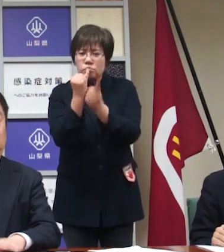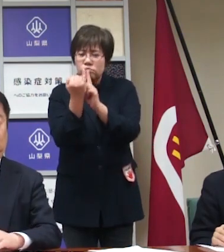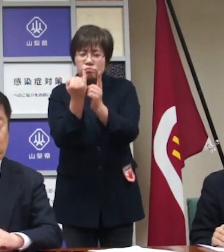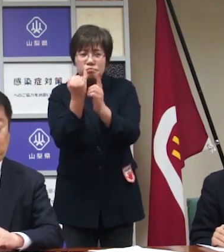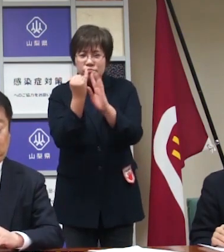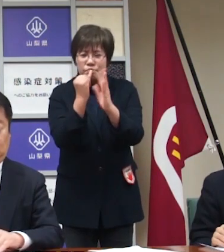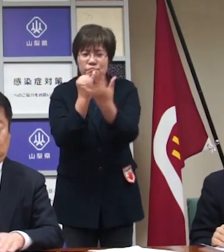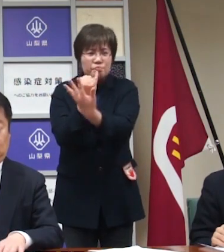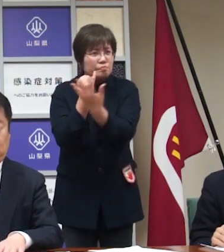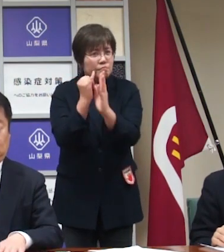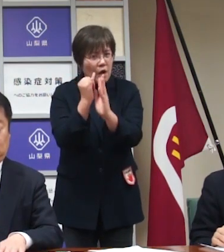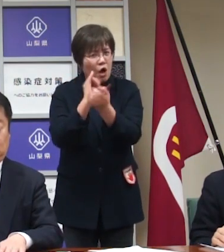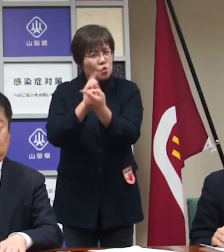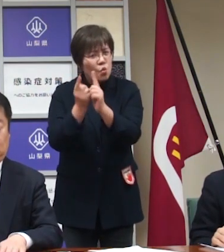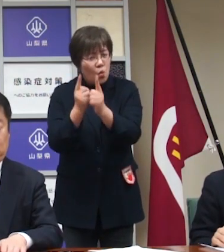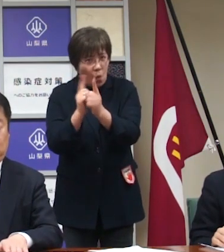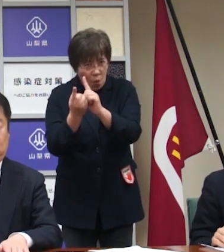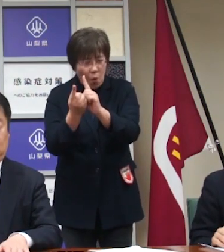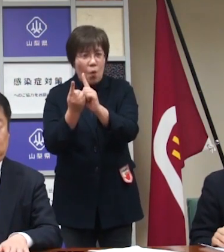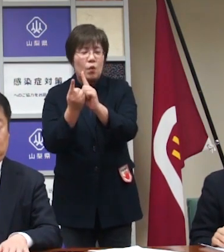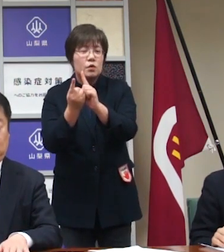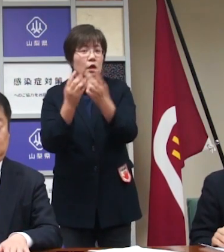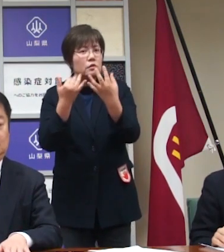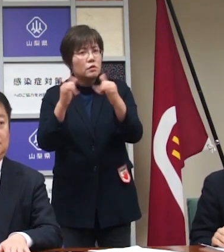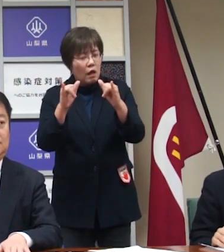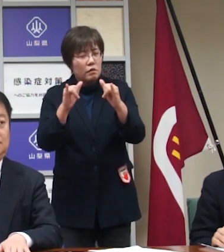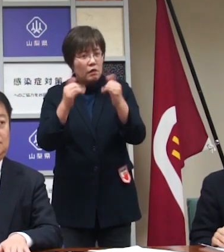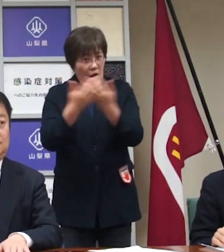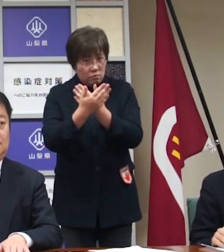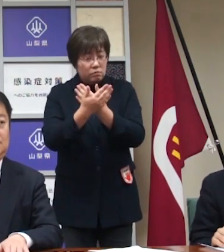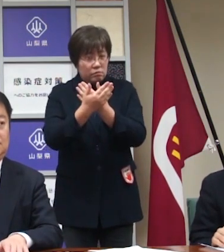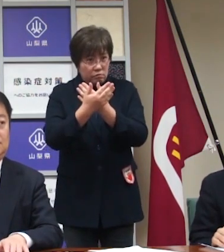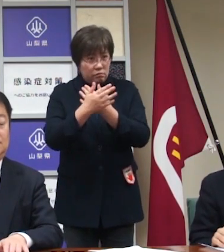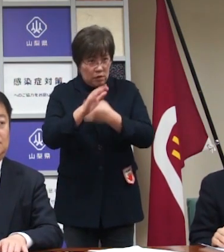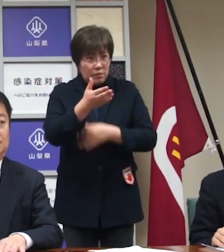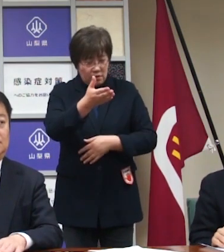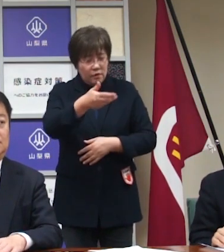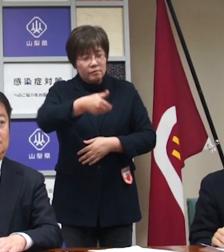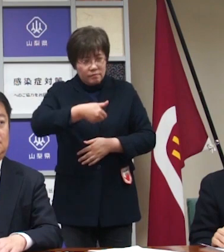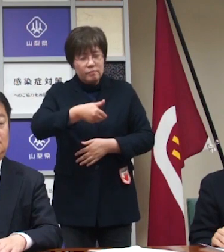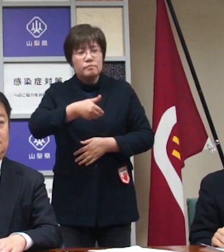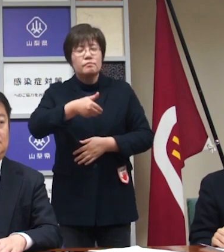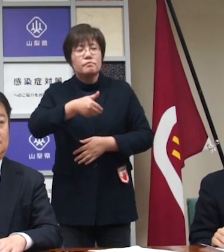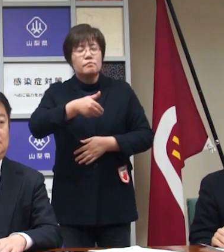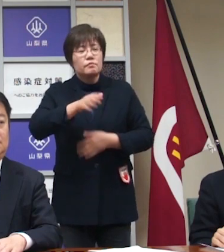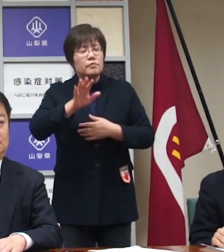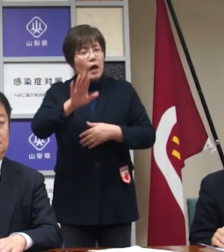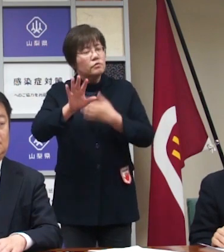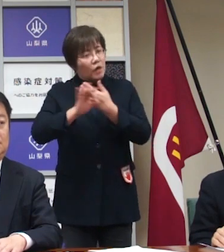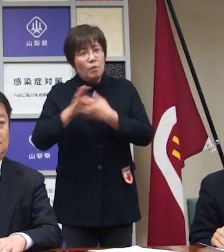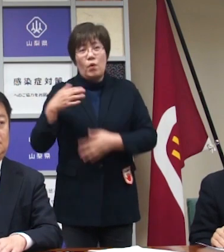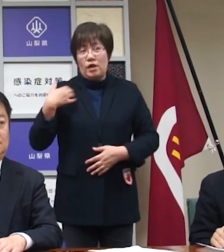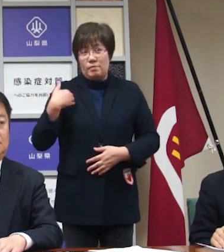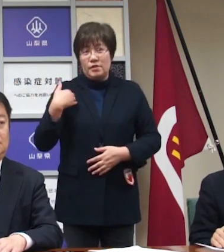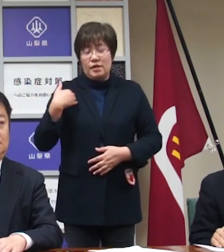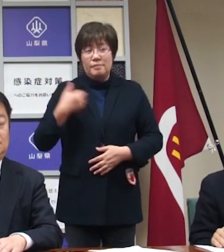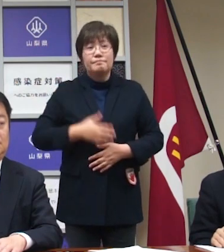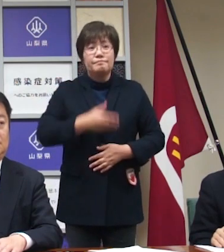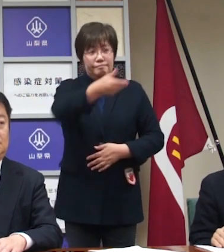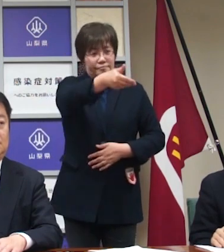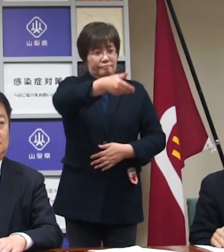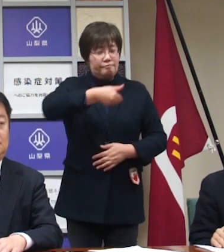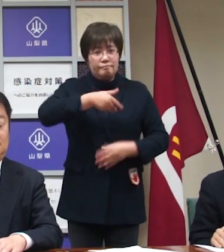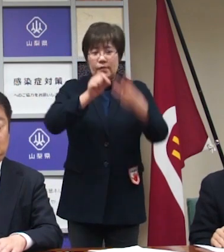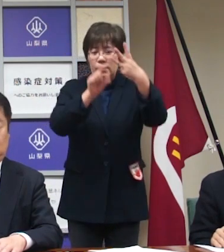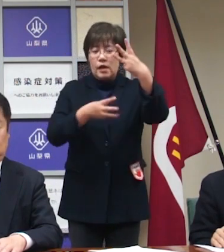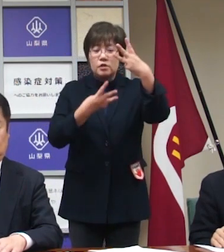でしょうか。 ないとは言えません。 その、3日の日に行かれたんですけど、そこの3日の